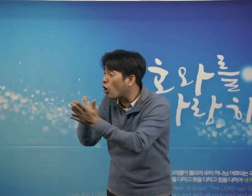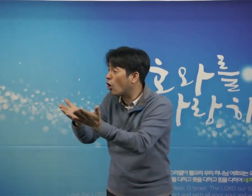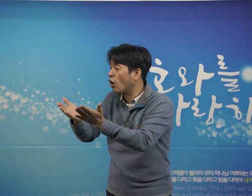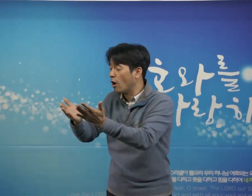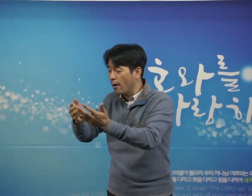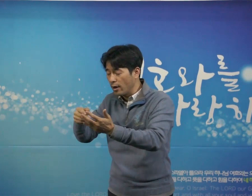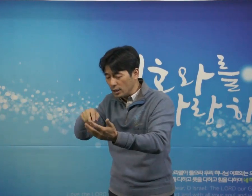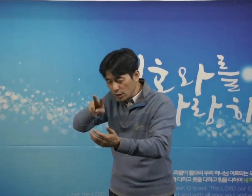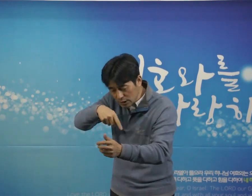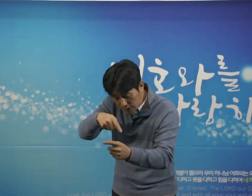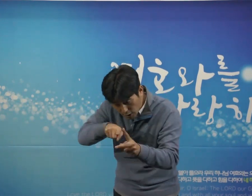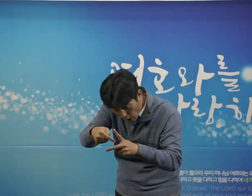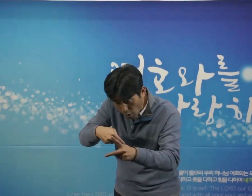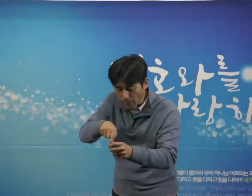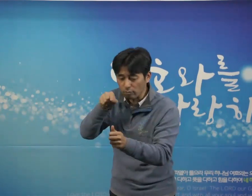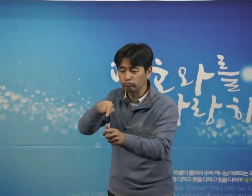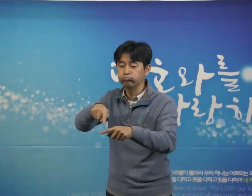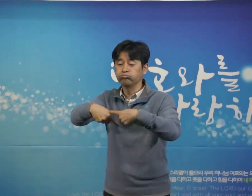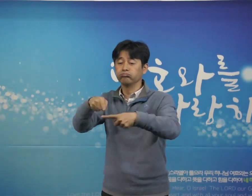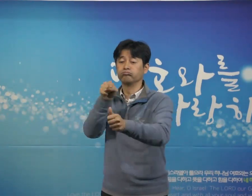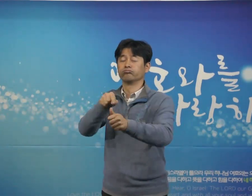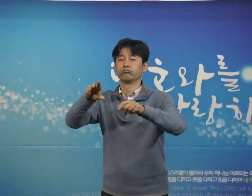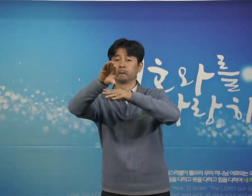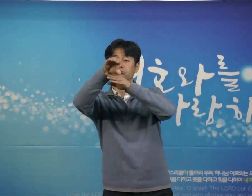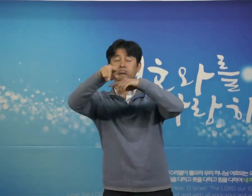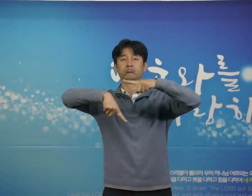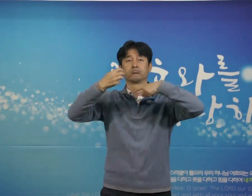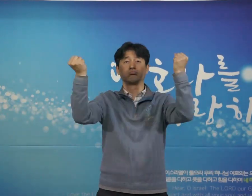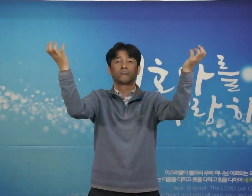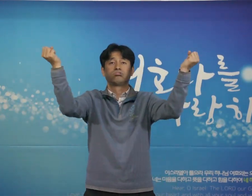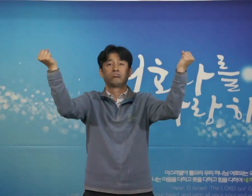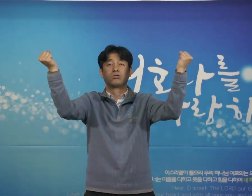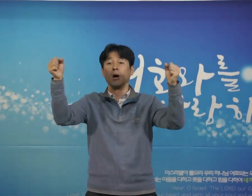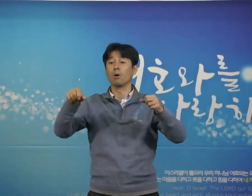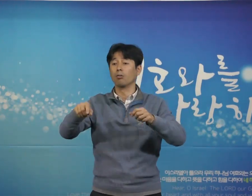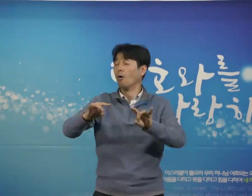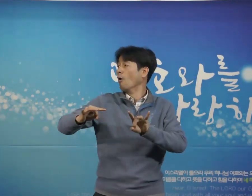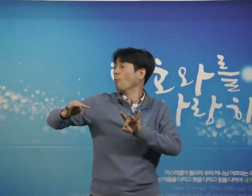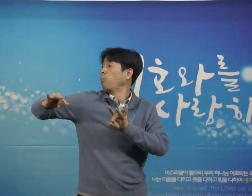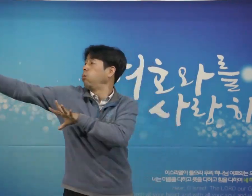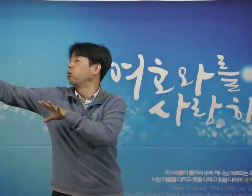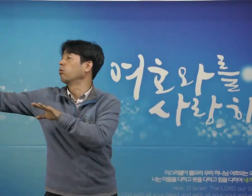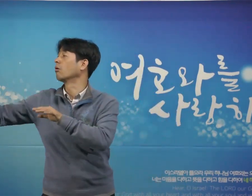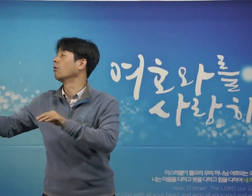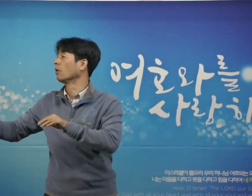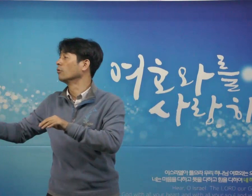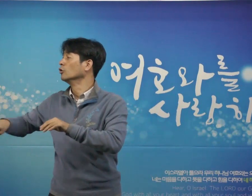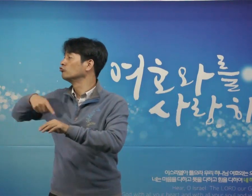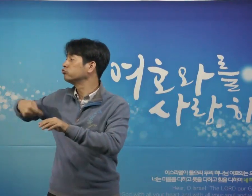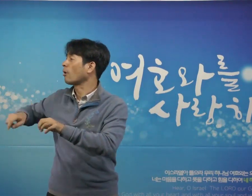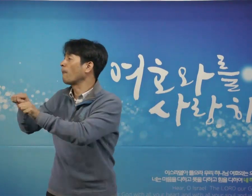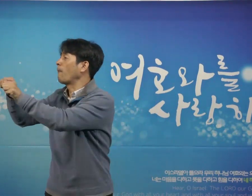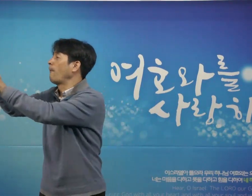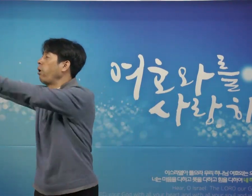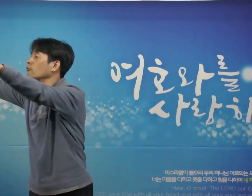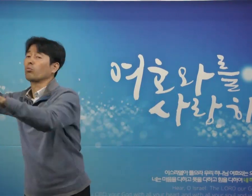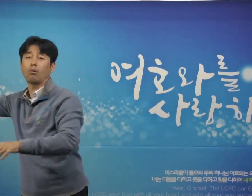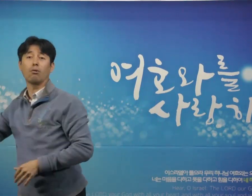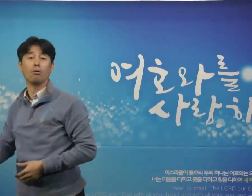데리고 와서 중국 성경을 읽고 번역해서 방송을 통해서 이야기를 해서 중국 전